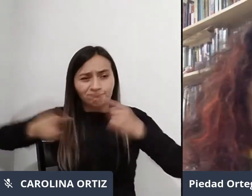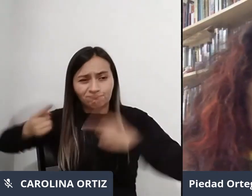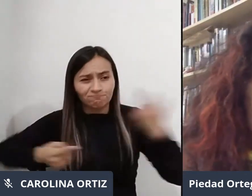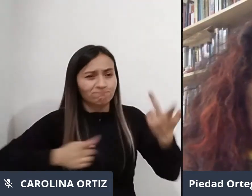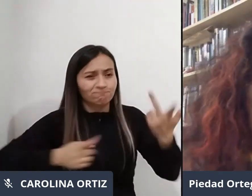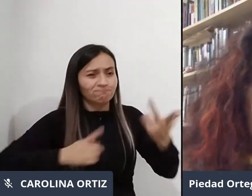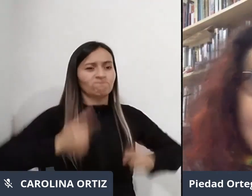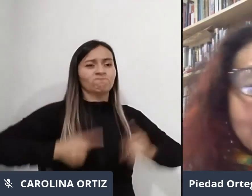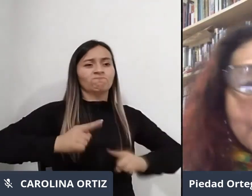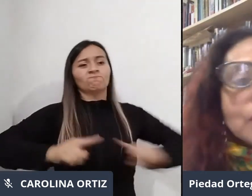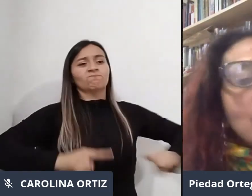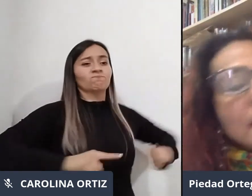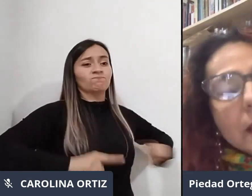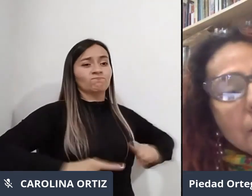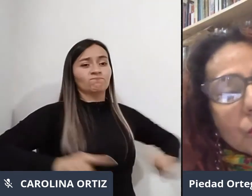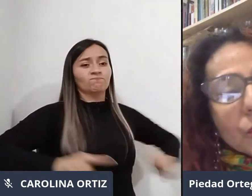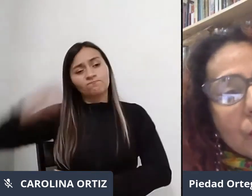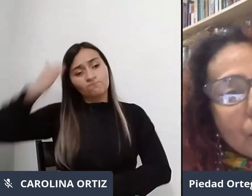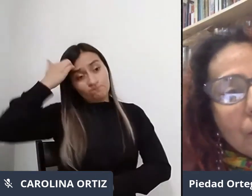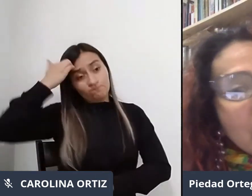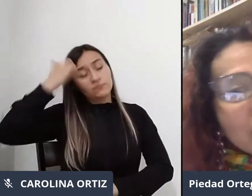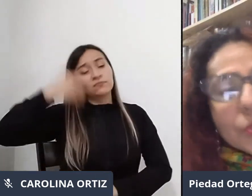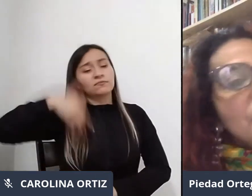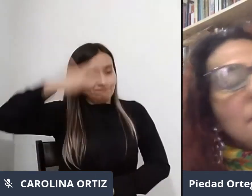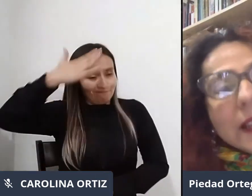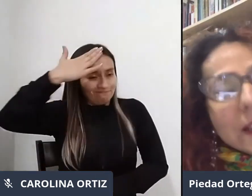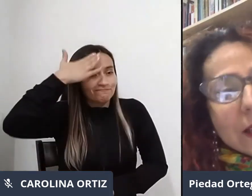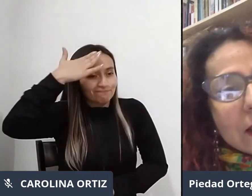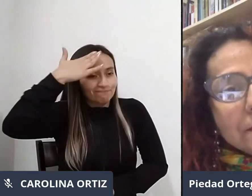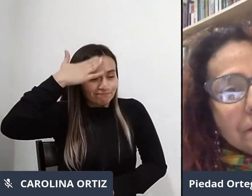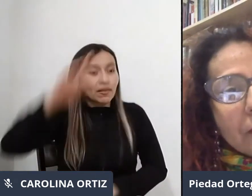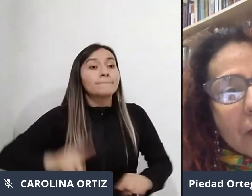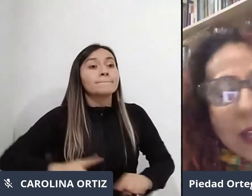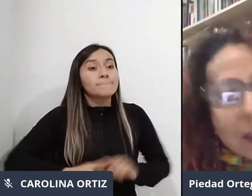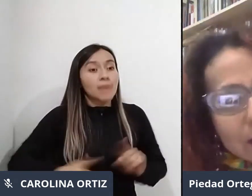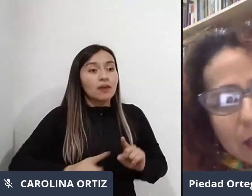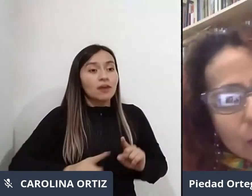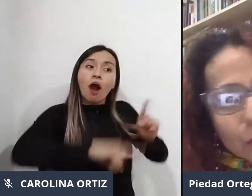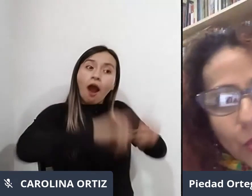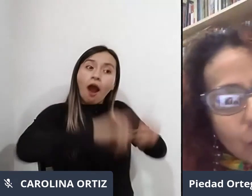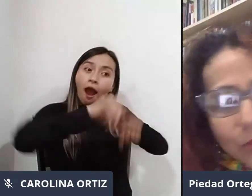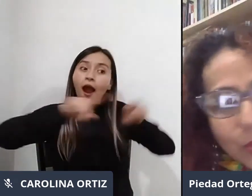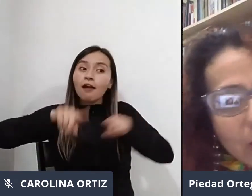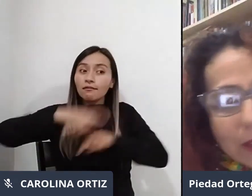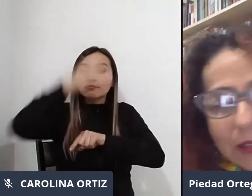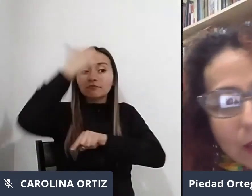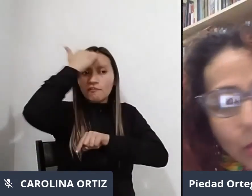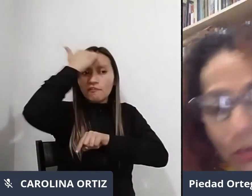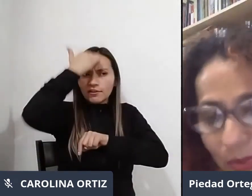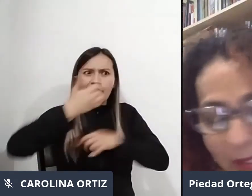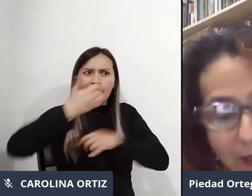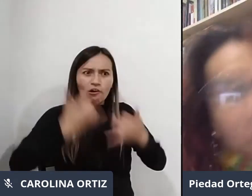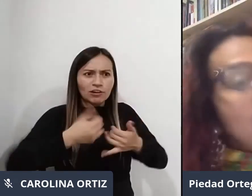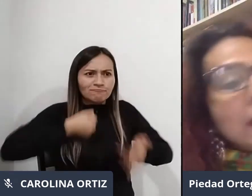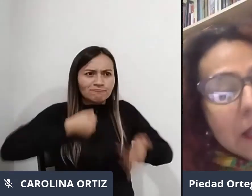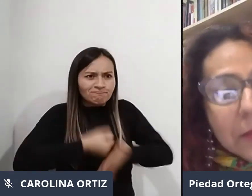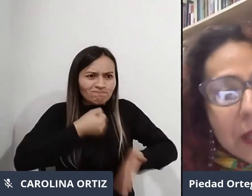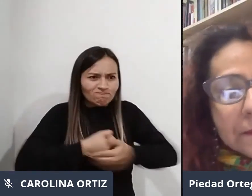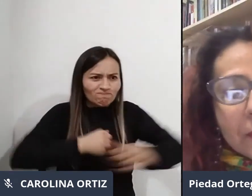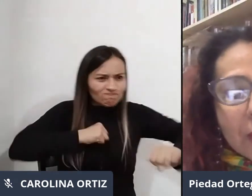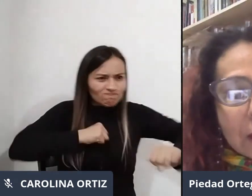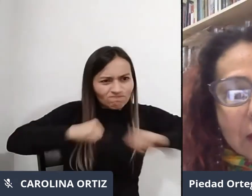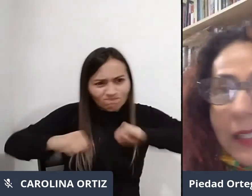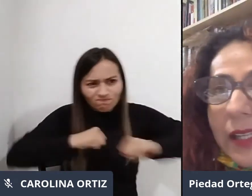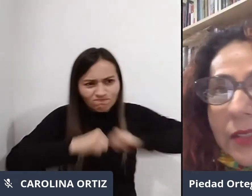maestros acomodados, pero también tenemos maestros y maestras que la están dando todo y toda, justo en esta pandemia,